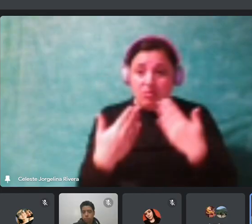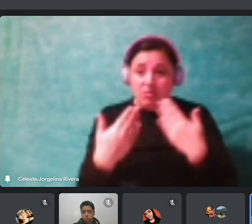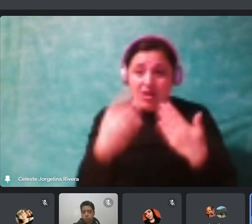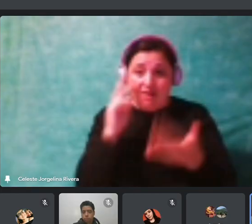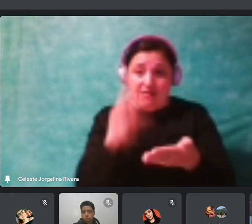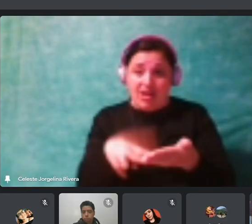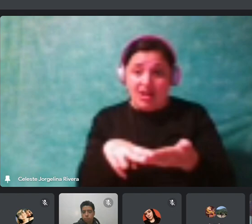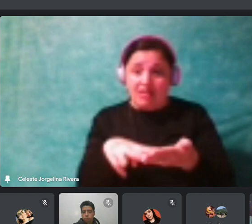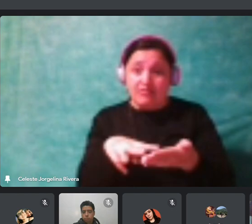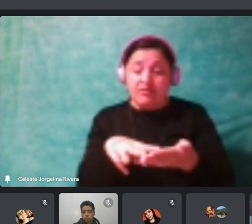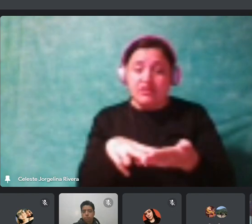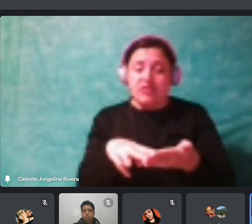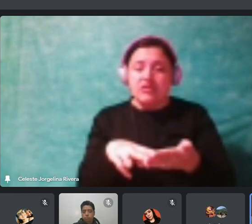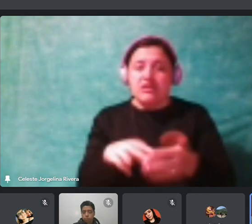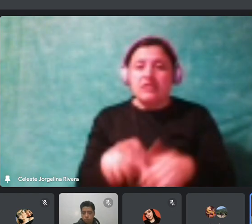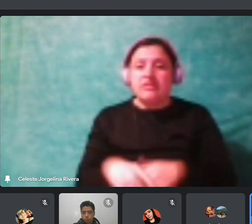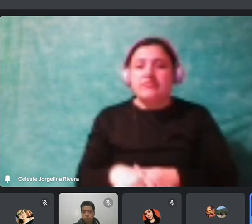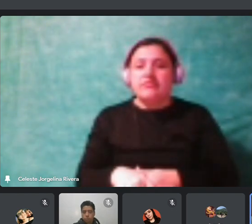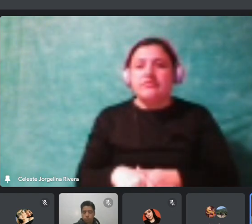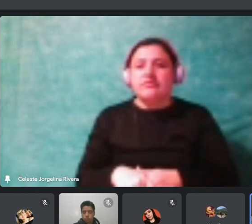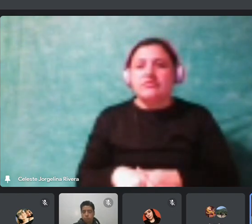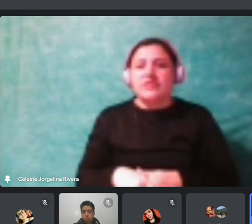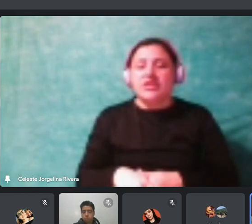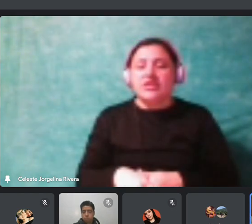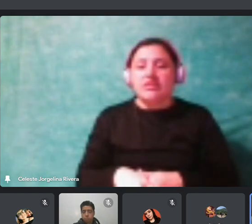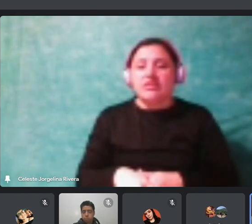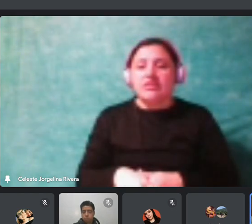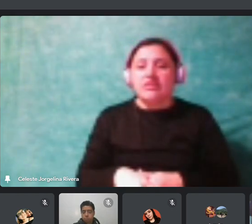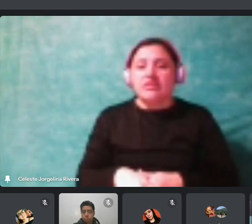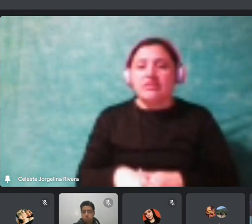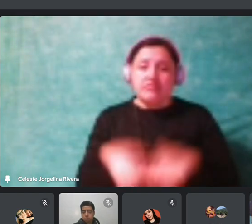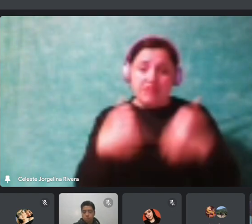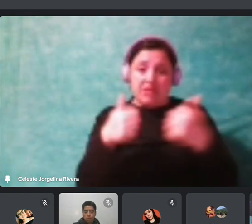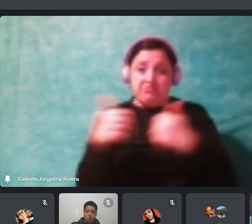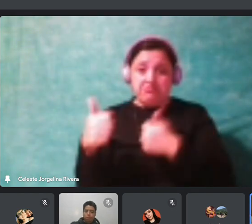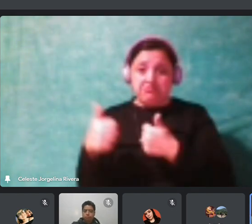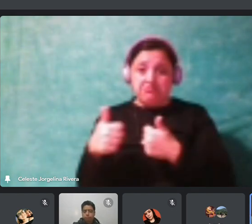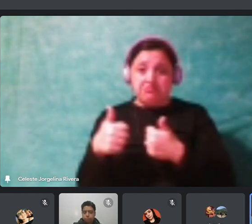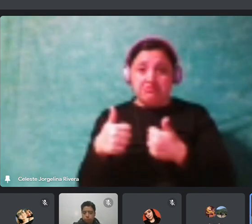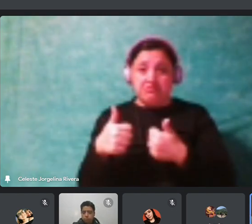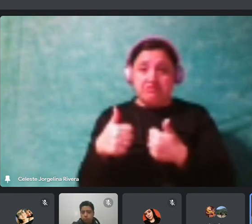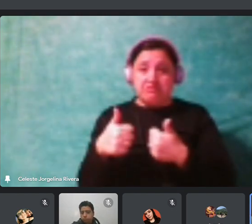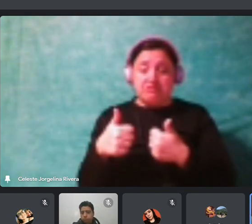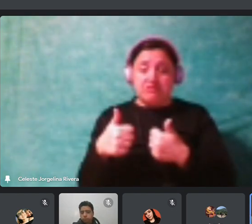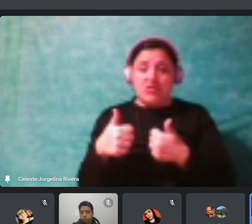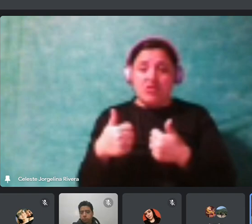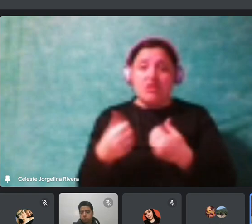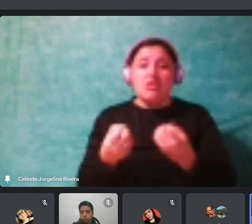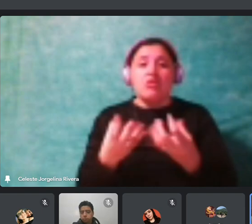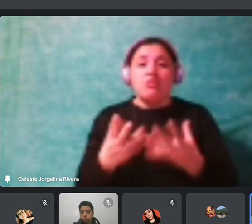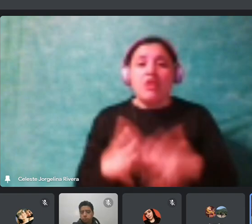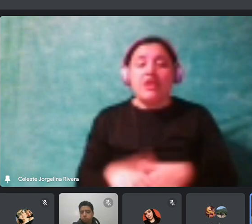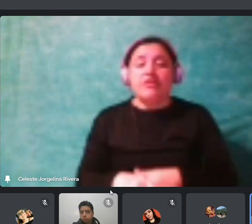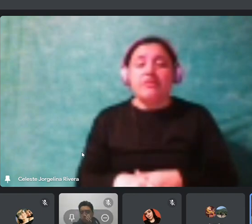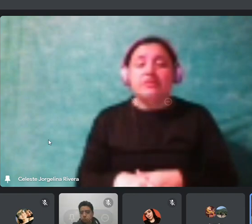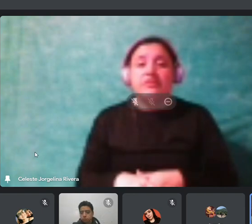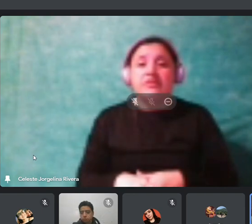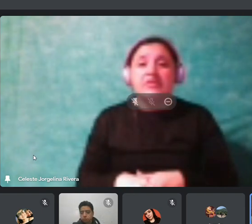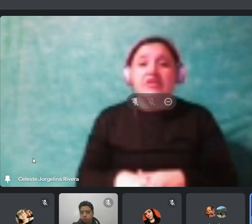Ahí lo abrí, profe. Sí, ah, sí, sí. ¿Se puede? Sí. Bien. Sí, gracias. Bueno, entonces, si a ustedes les